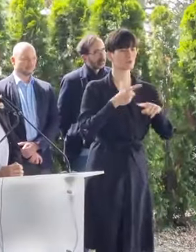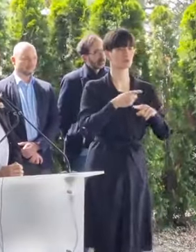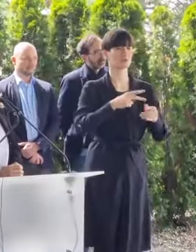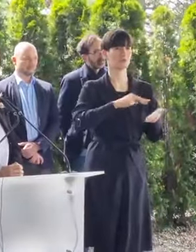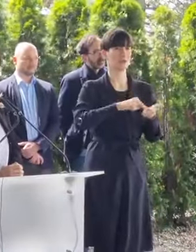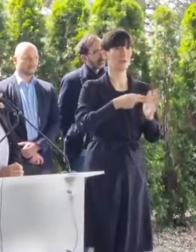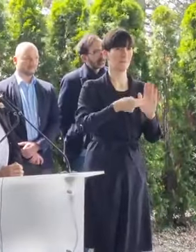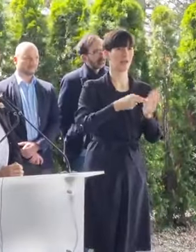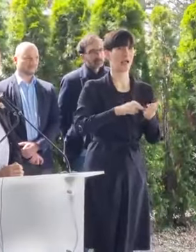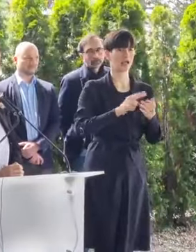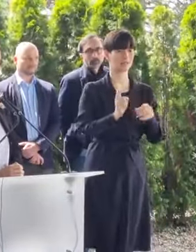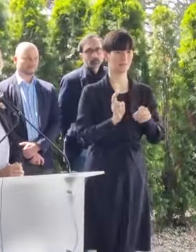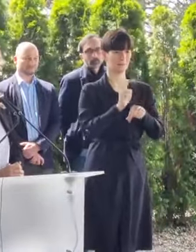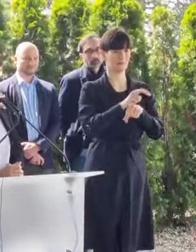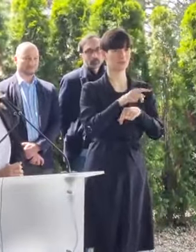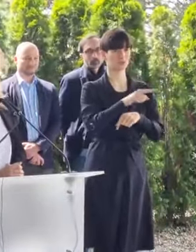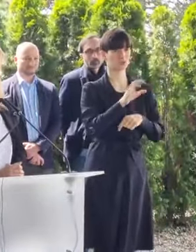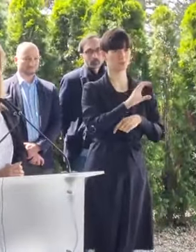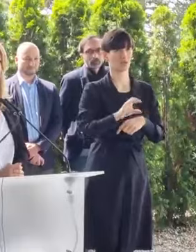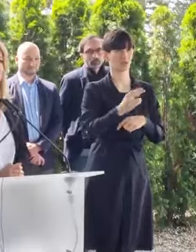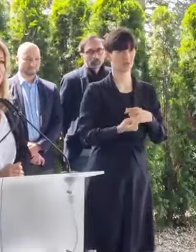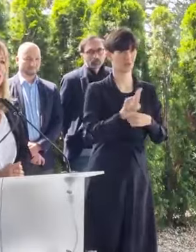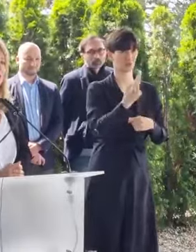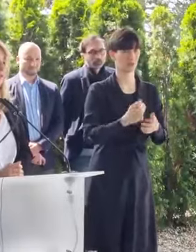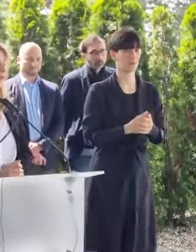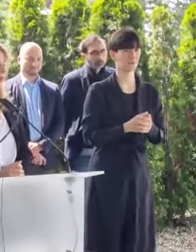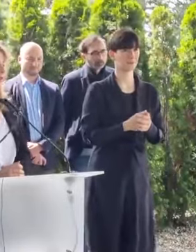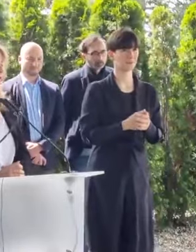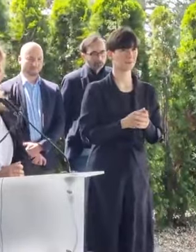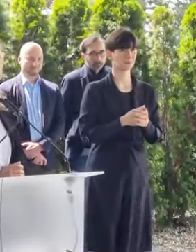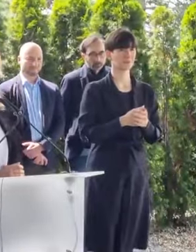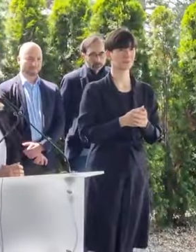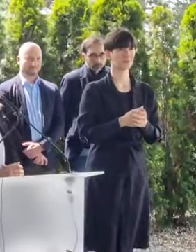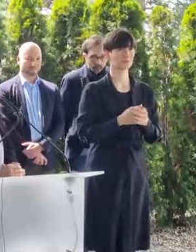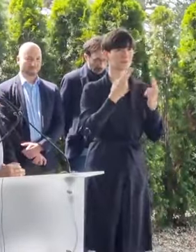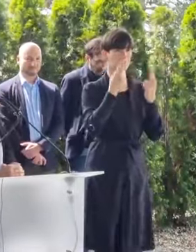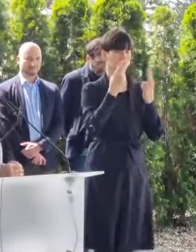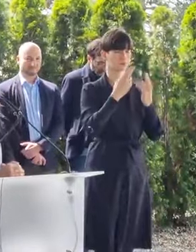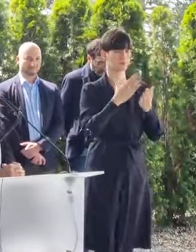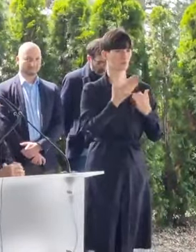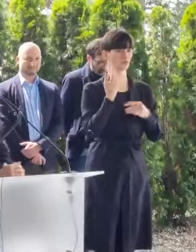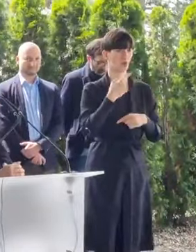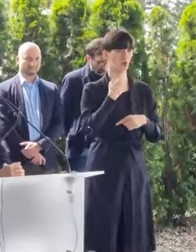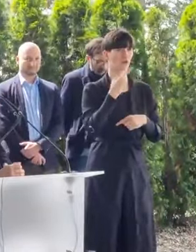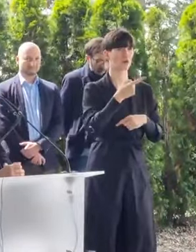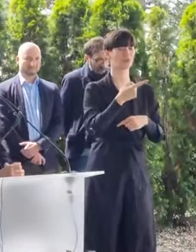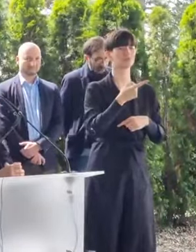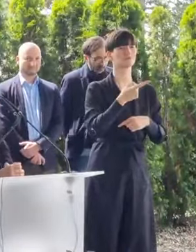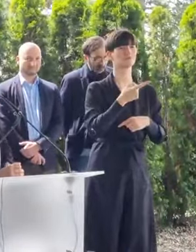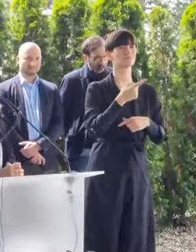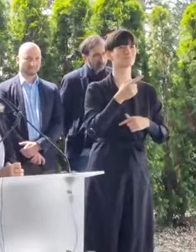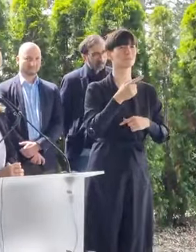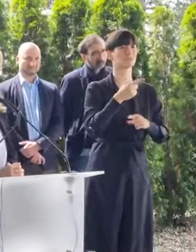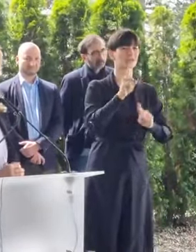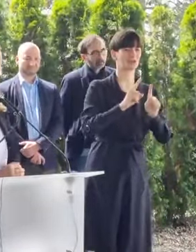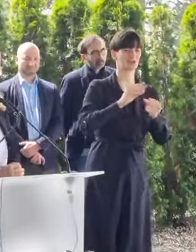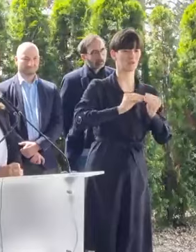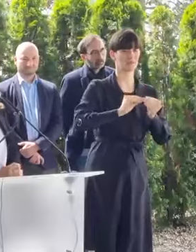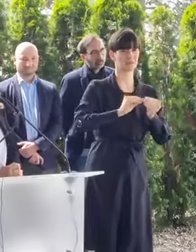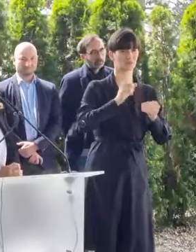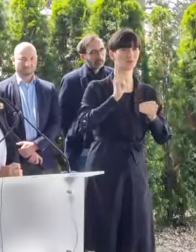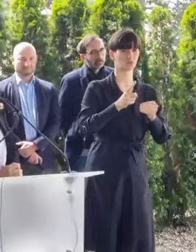pristúpením do Európskej únie? Hovorili sme o potrebných reformách, ktoré sú nevyhnutným predpokladom na vstup Ukrajiny do Európskej